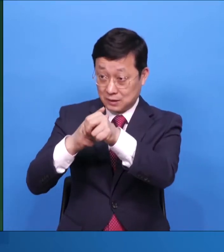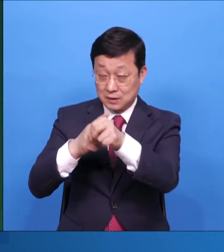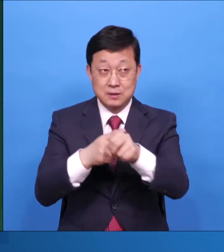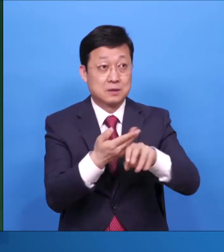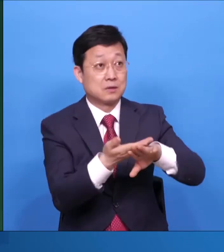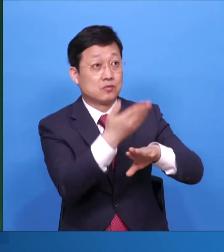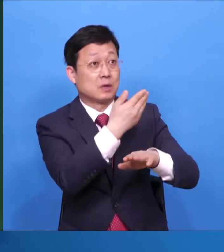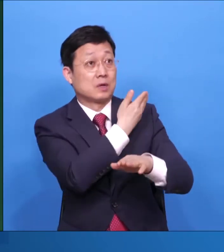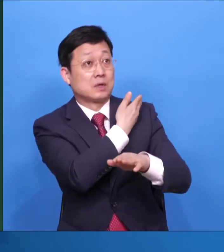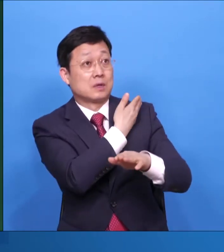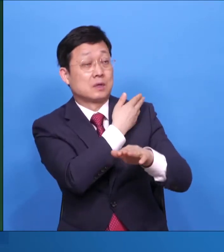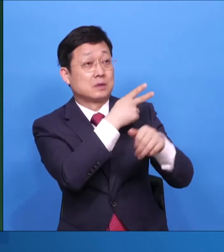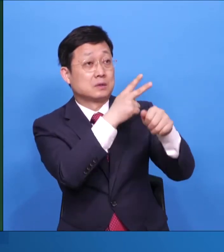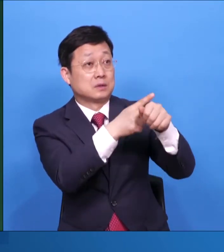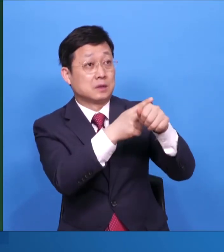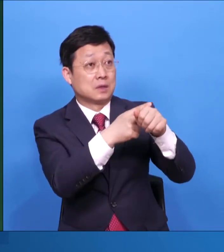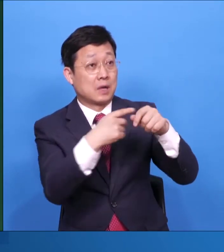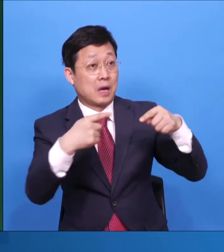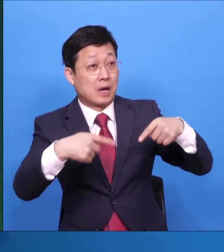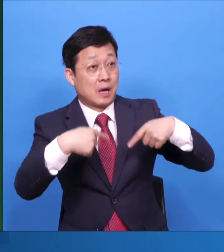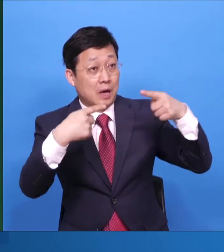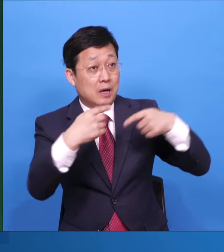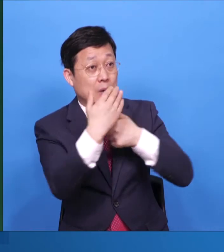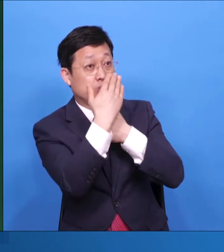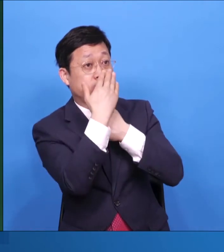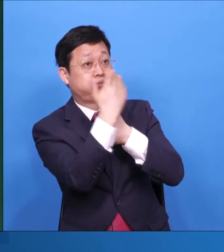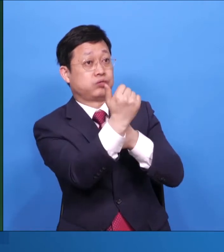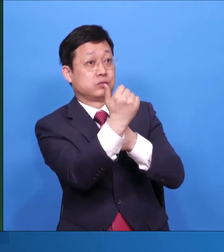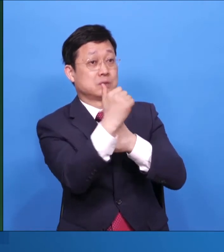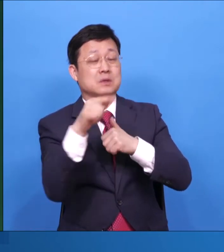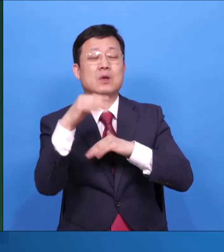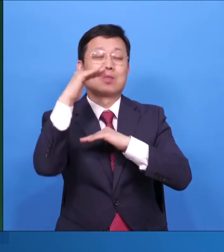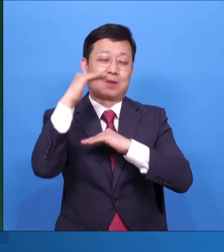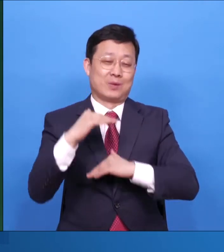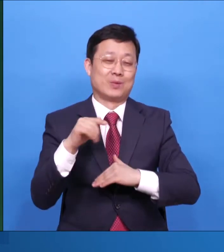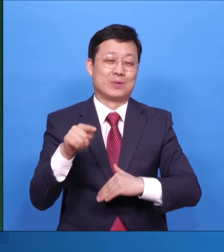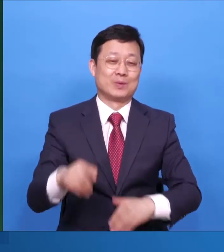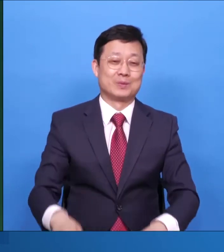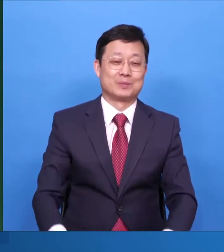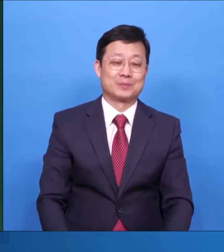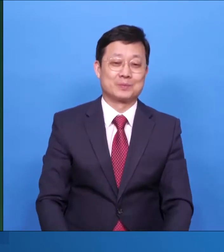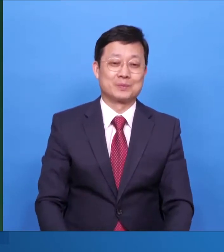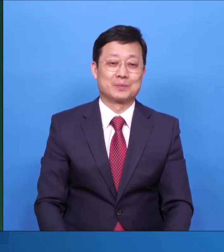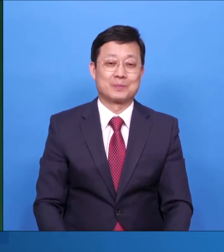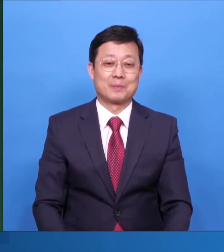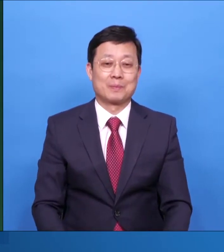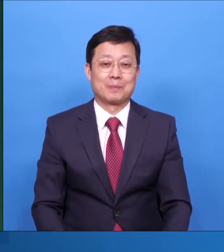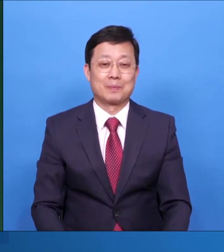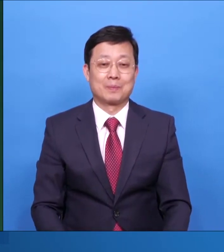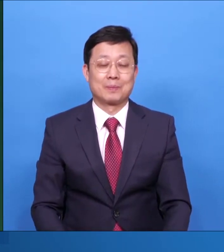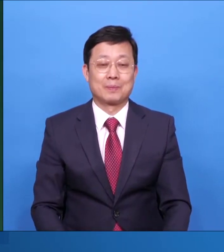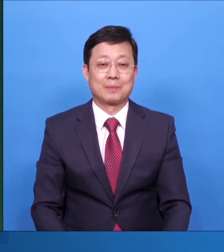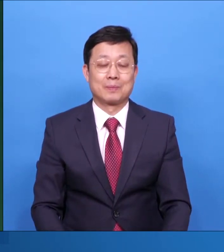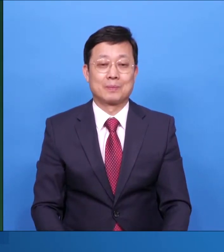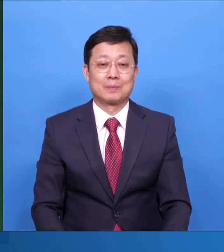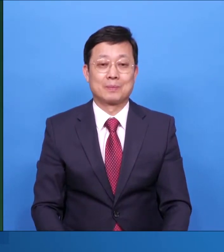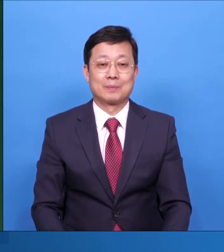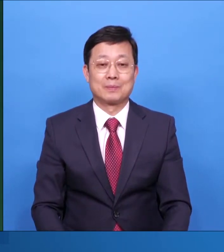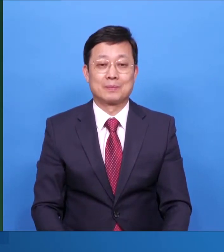pasaje de primera de Reyes 19, 19 al 21 es el pasaje donde Eliseo fue llamado. 쉽게 말하면 이렇게 되어지니까